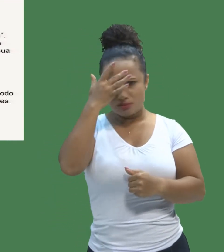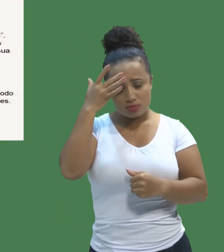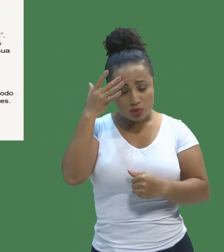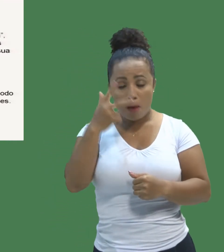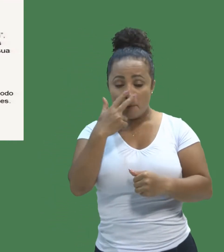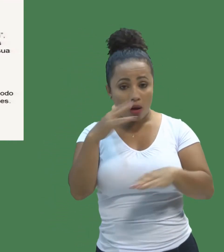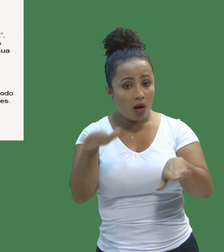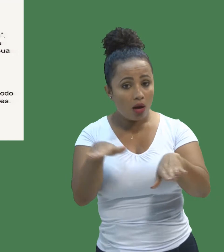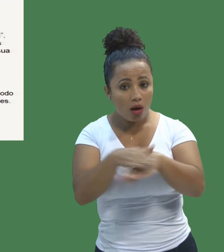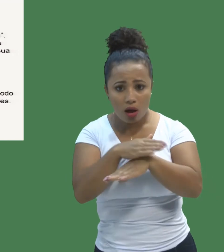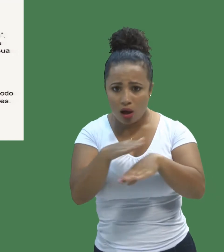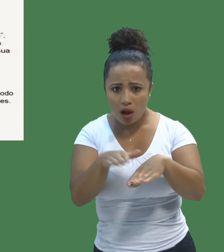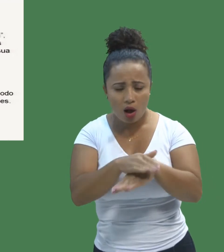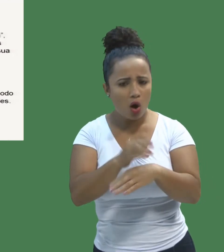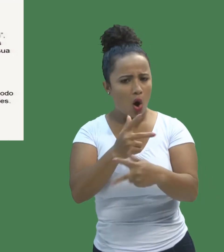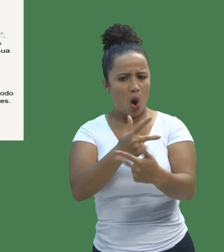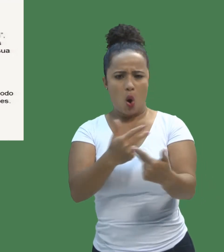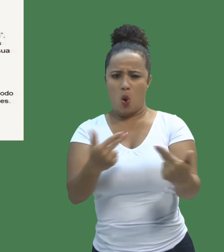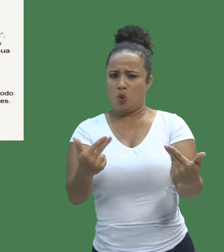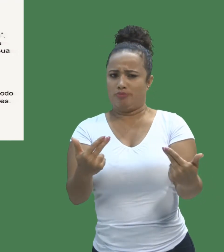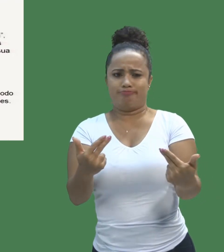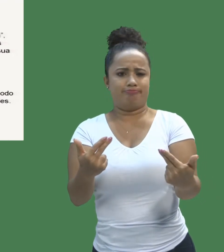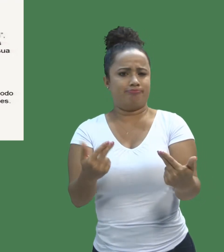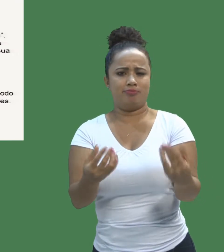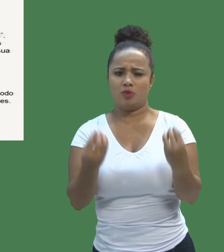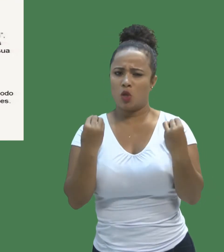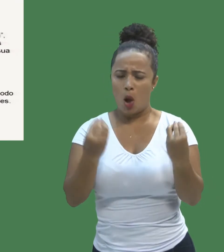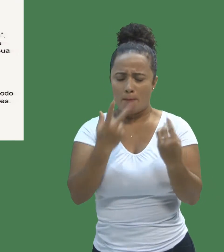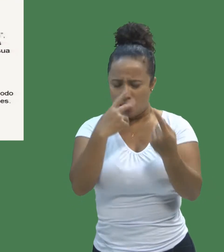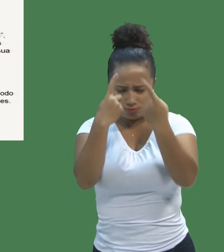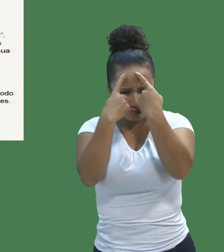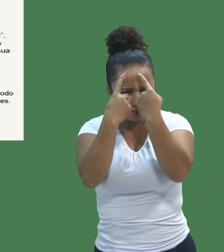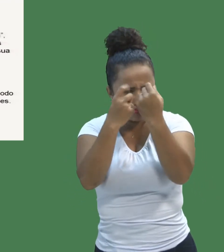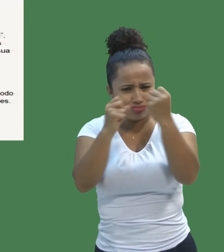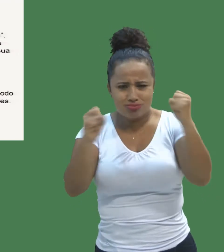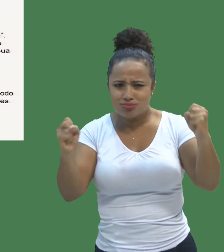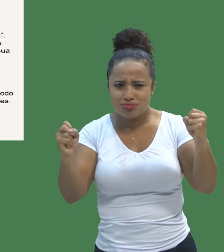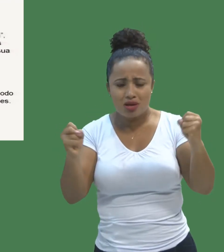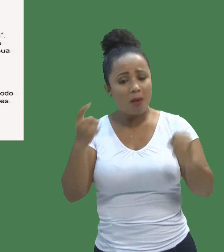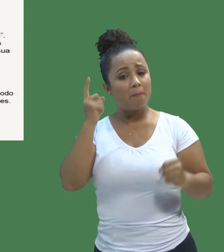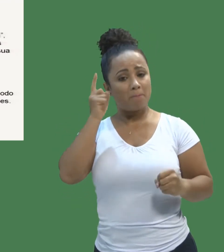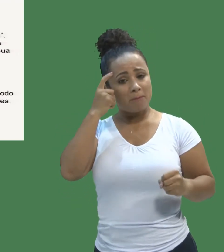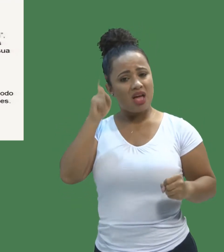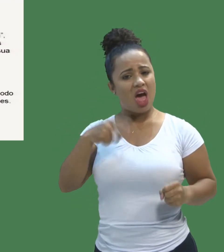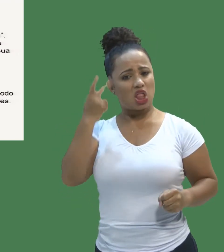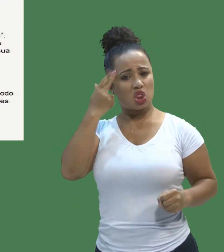As pessoas aceitam situações tão revoltantes como naturais porque